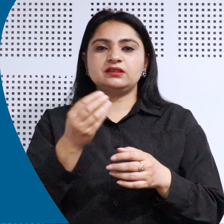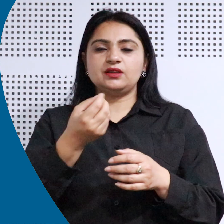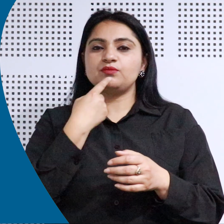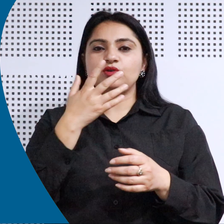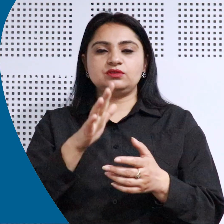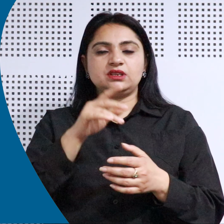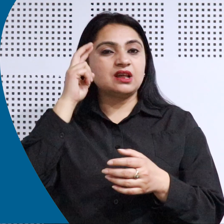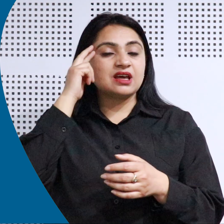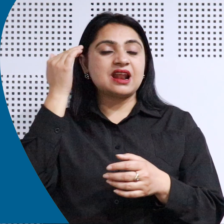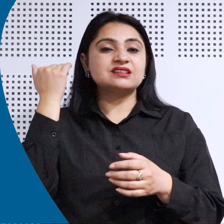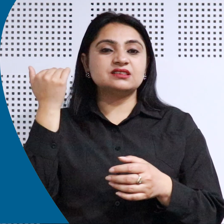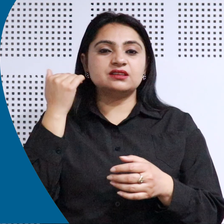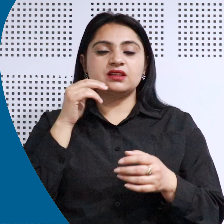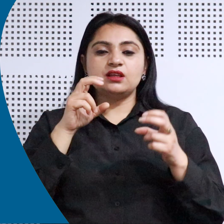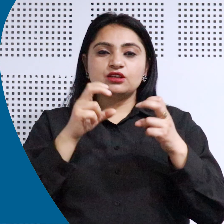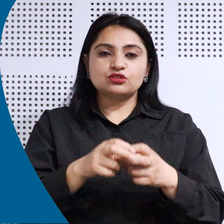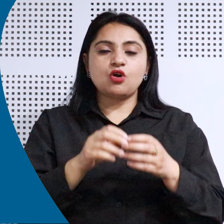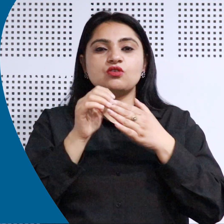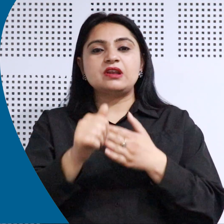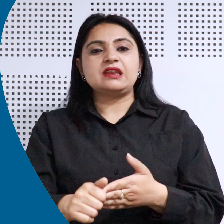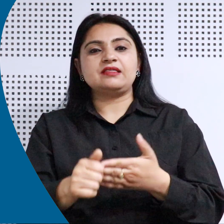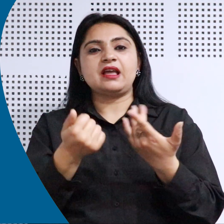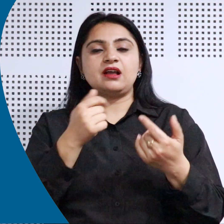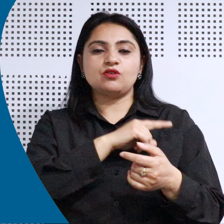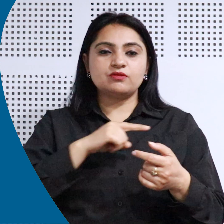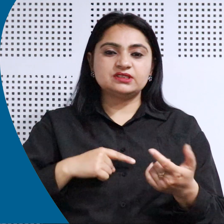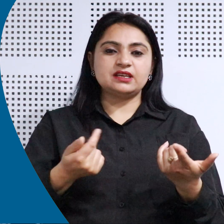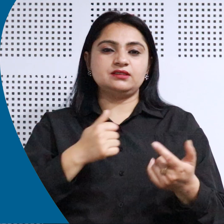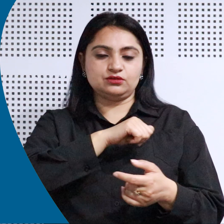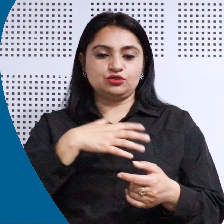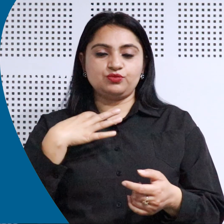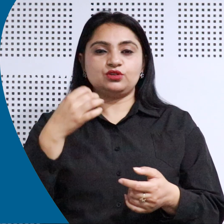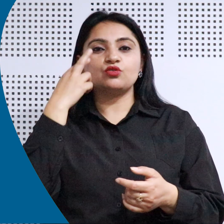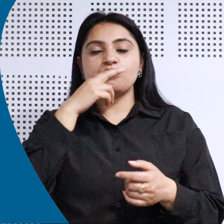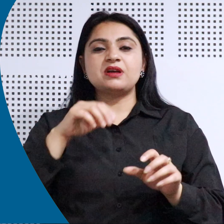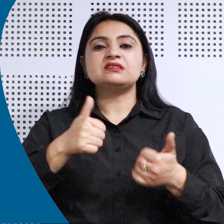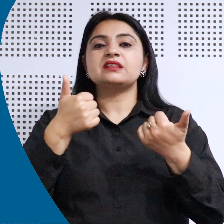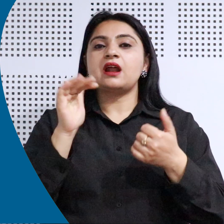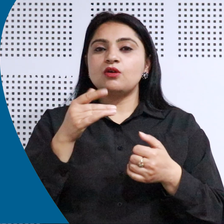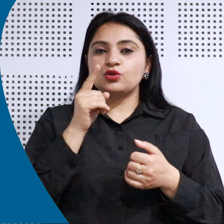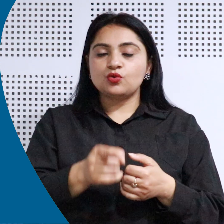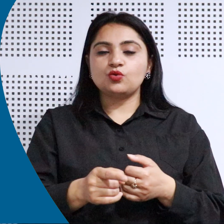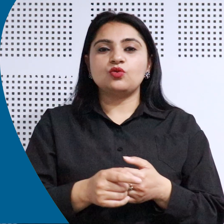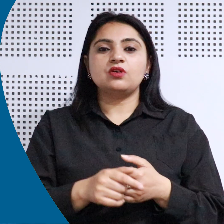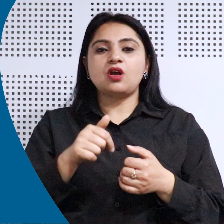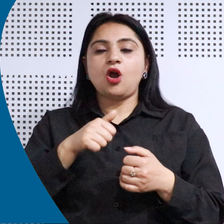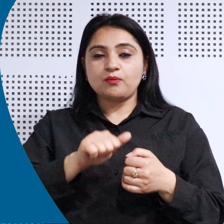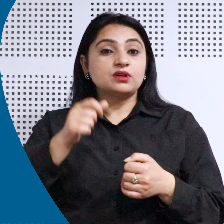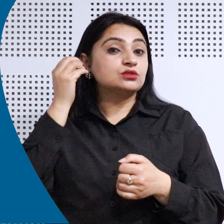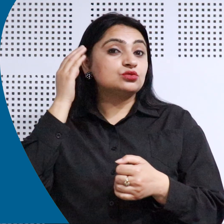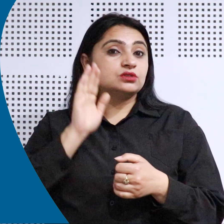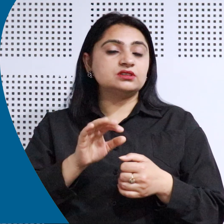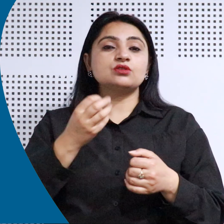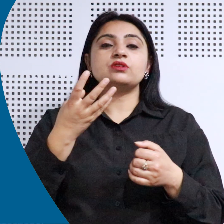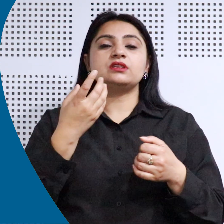छैन। राजनीतिक दलको नेता कार्यकर्ता नै एउटा जनप्रतिनिधिको रूपमा निर्वाचित भएर आउने हो। अब सुनिँदैछ कि